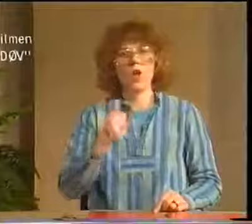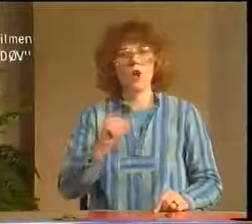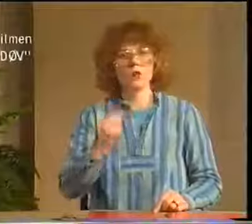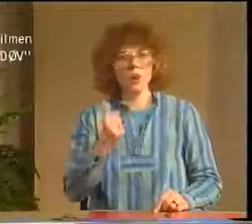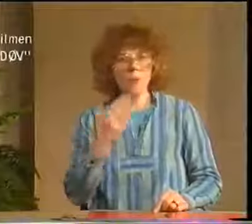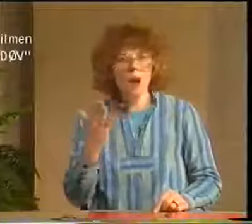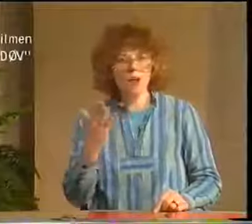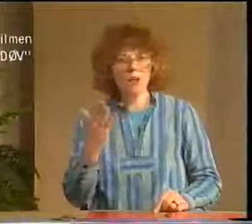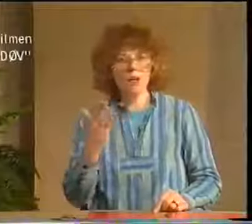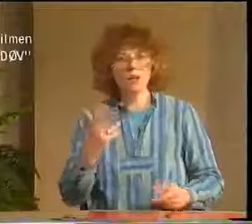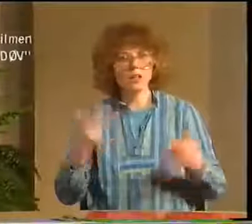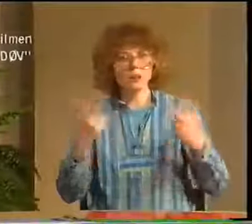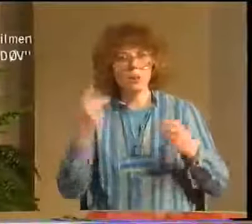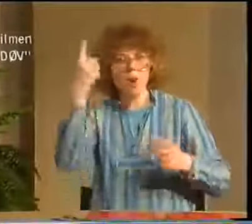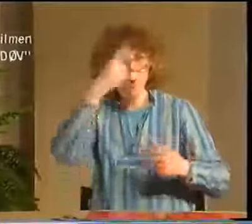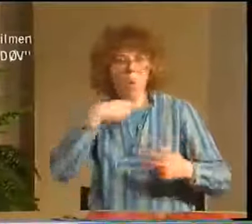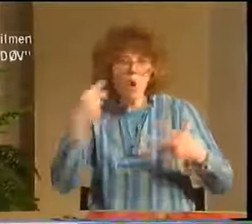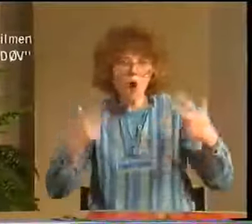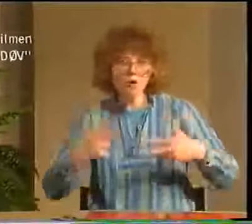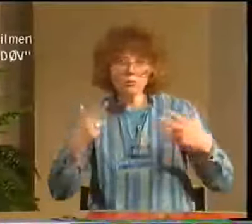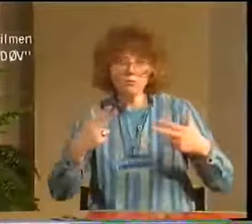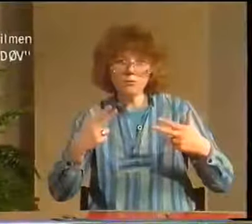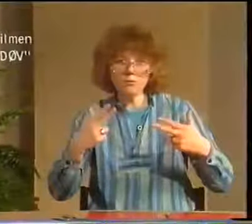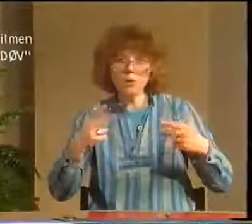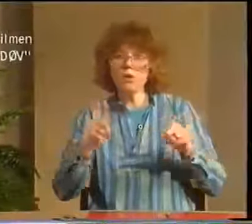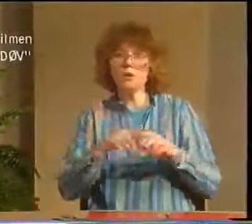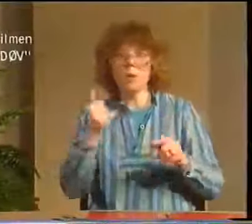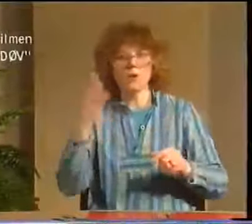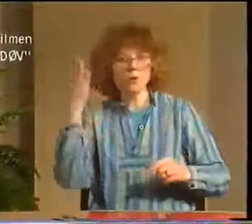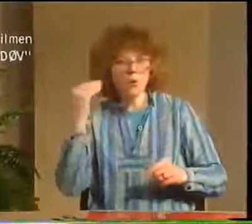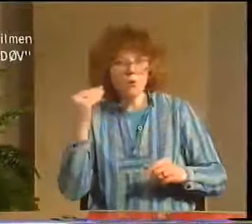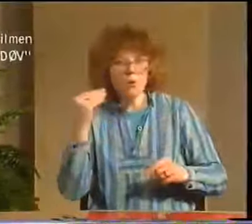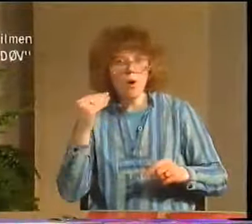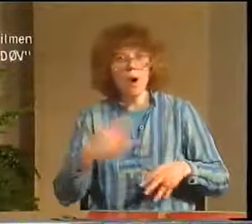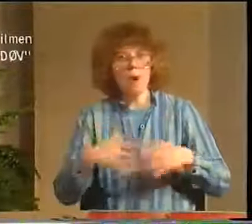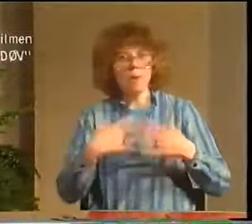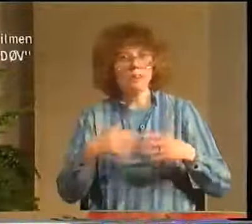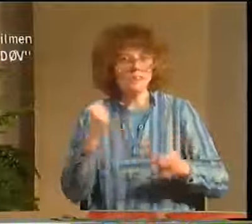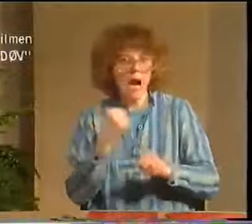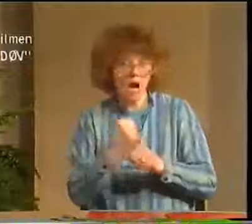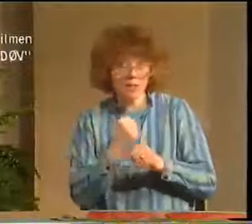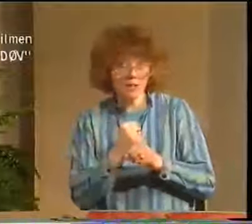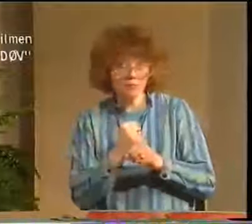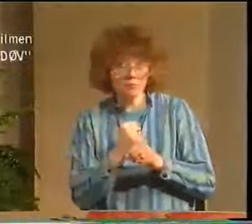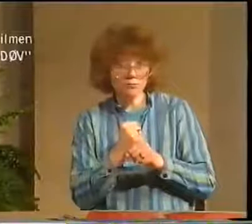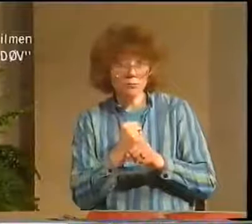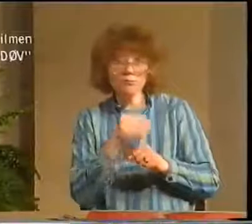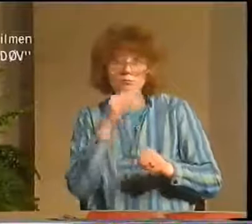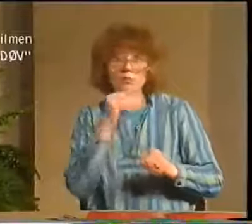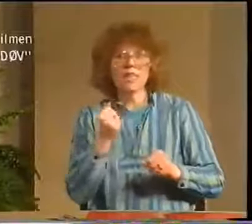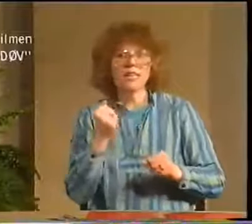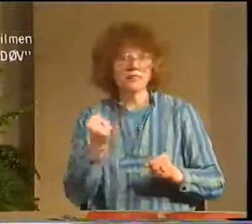Søren Fjordbach spiller hovedrollen som en død maskinarbejder i